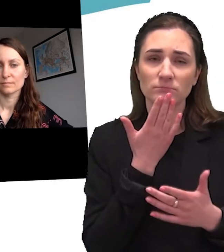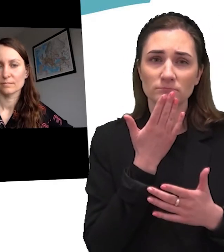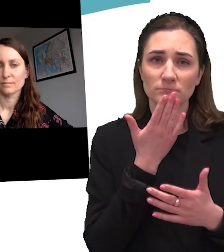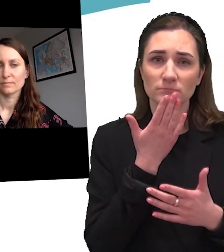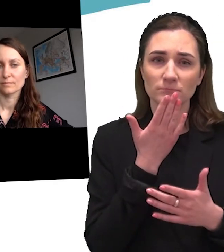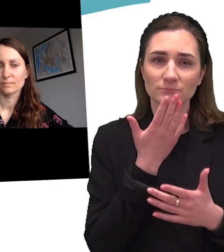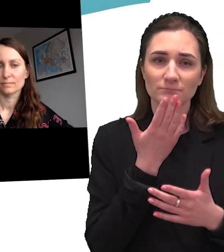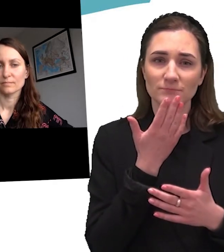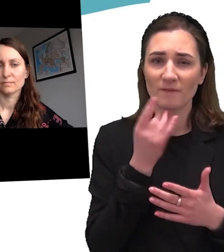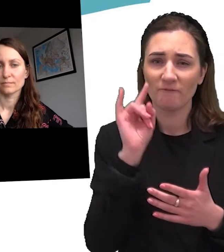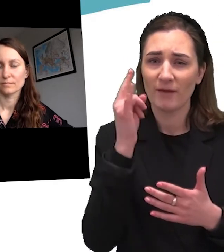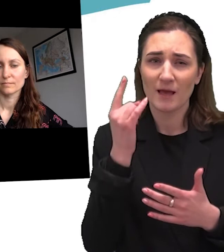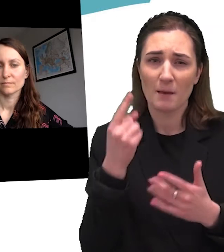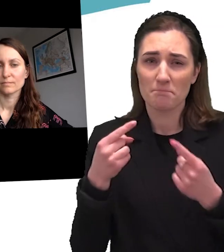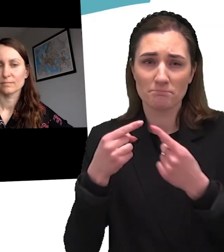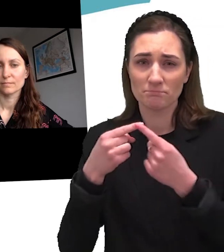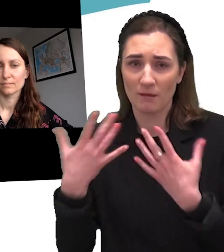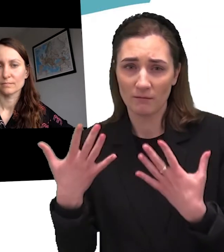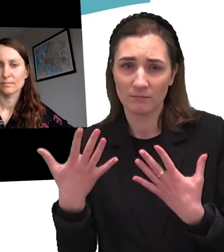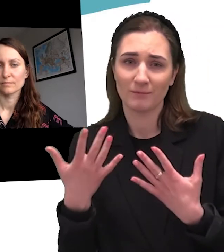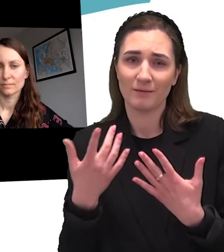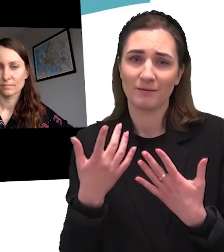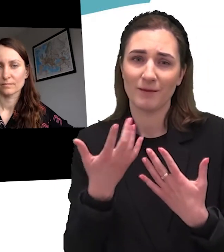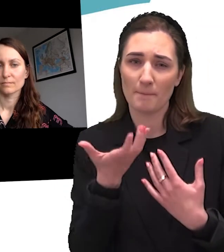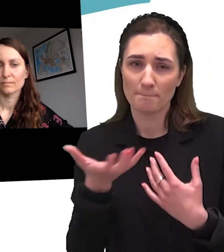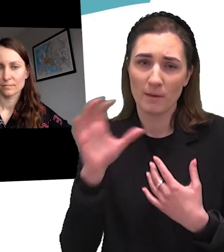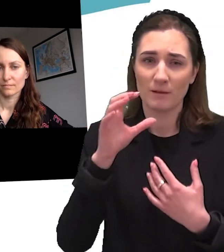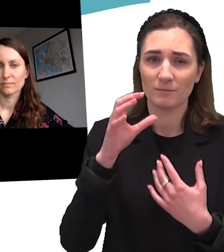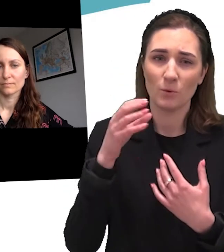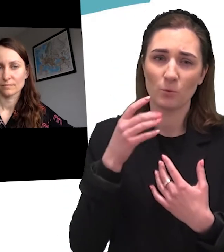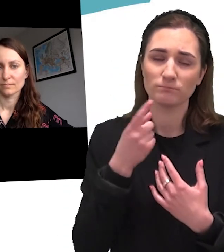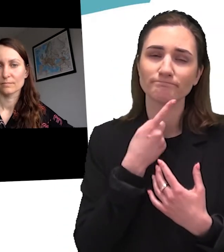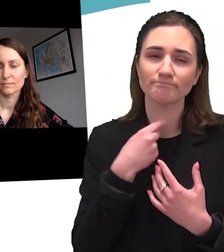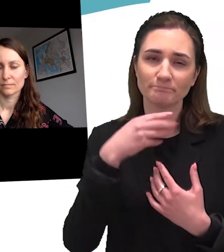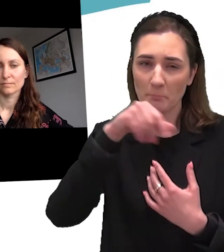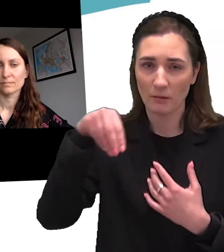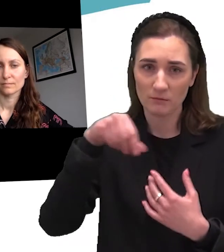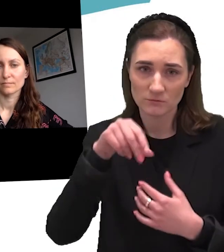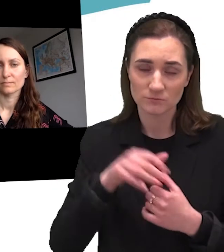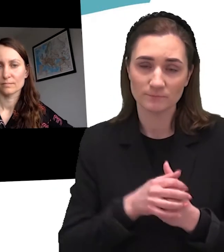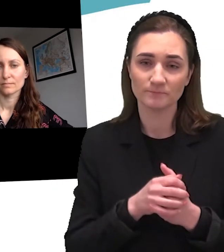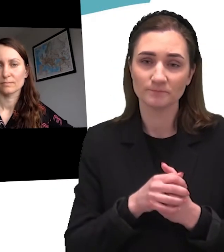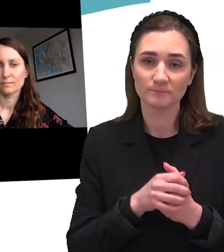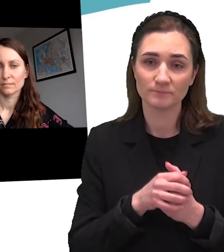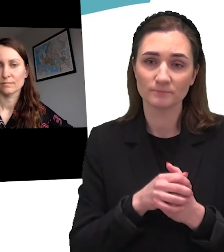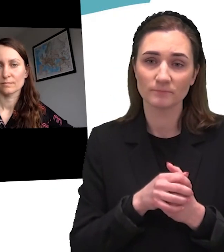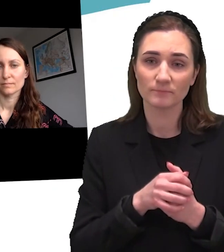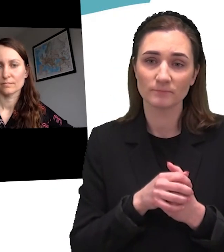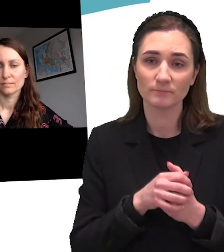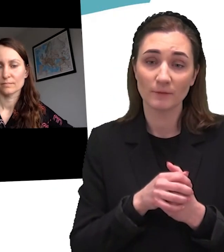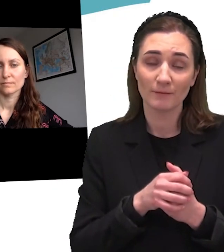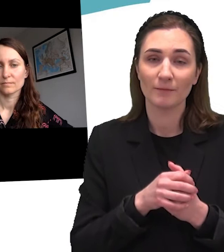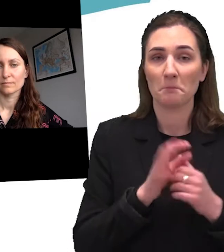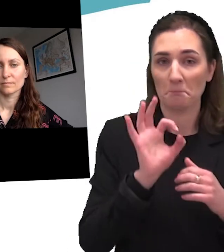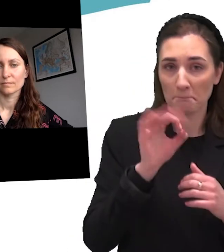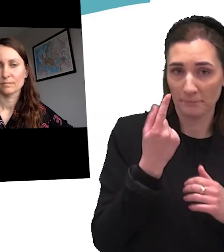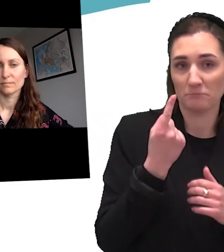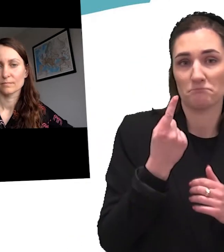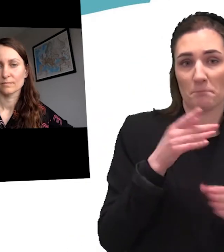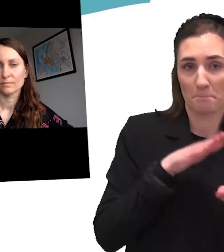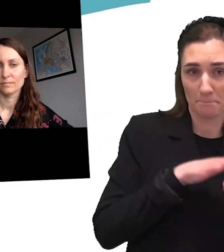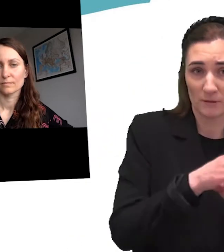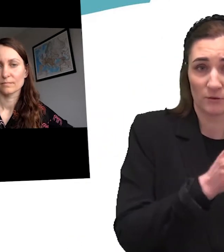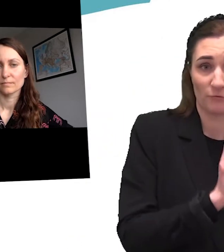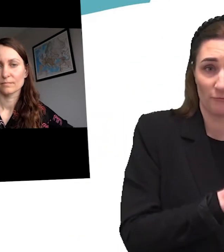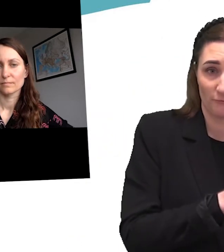yra kažkas aštraus, tai vaikam aštrųjų gleivinės yra jautresnės, jie dažniausiai aštrų dalykų nevalgo, tai